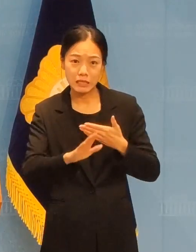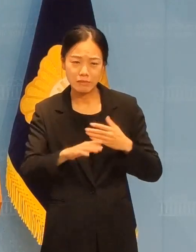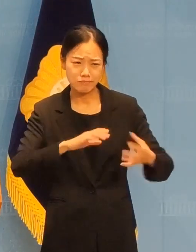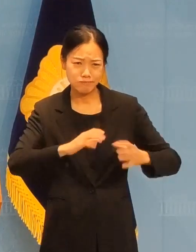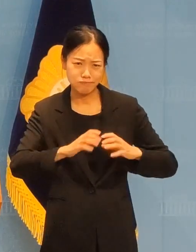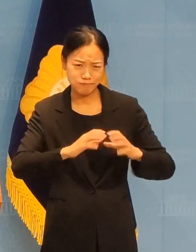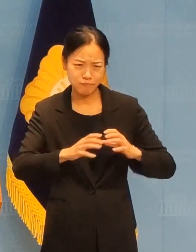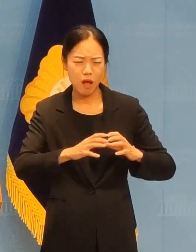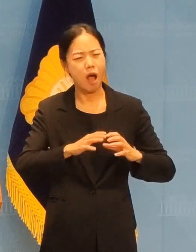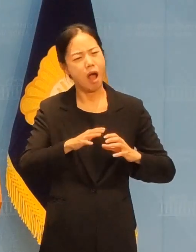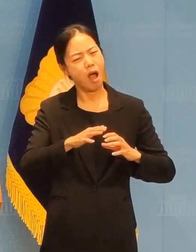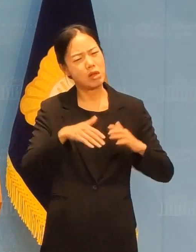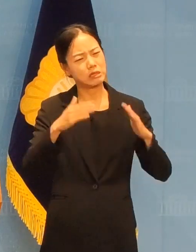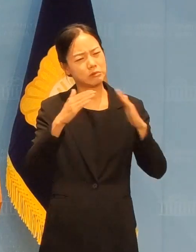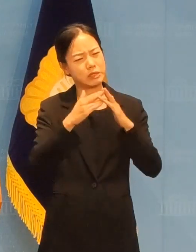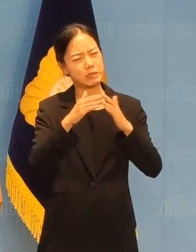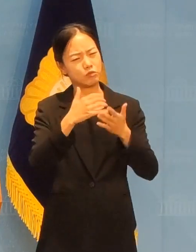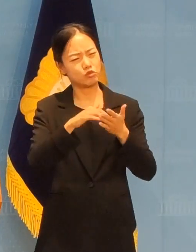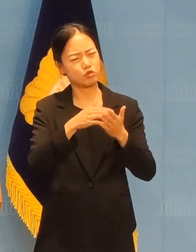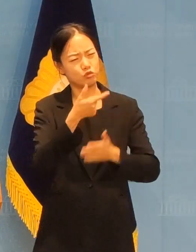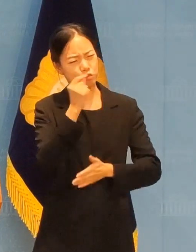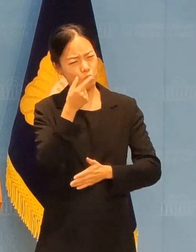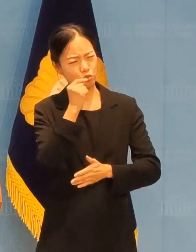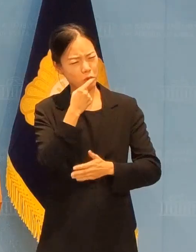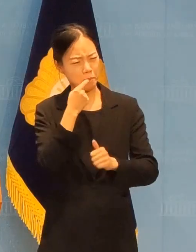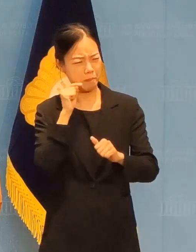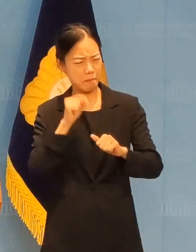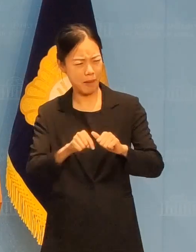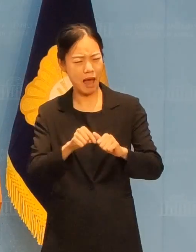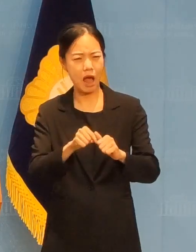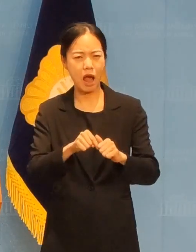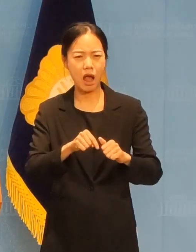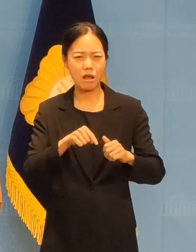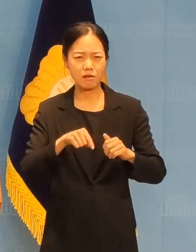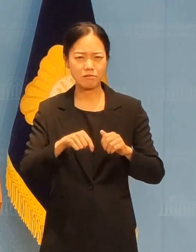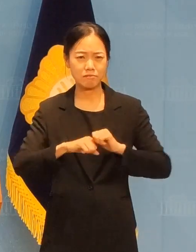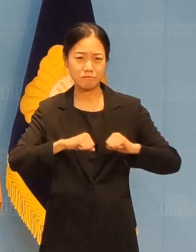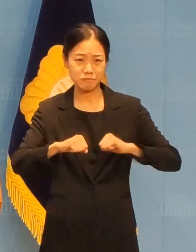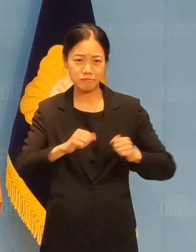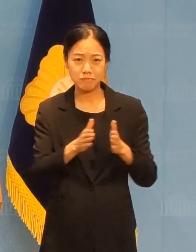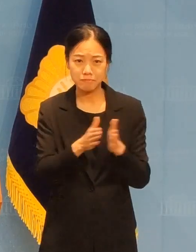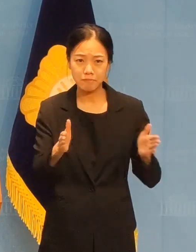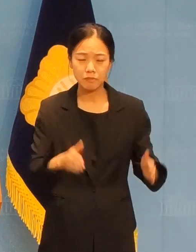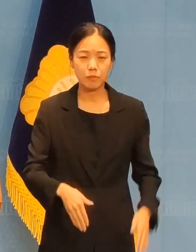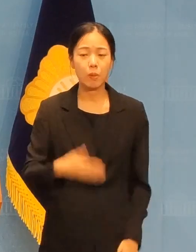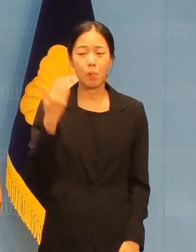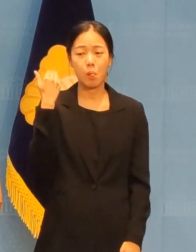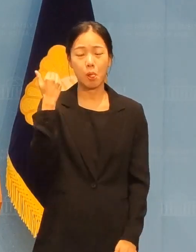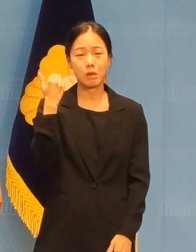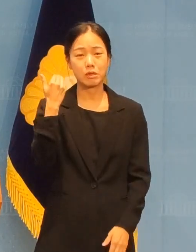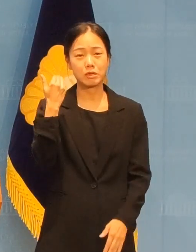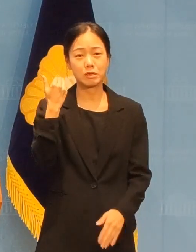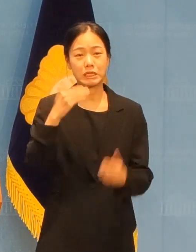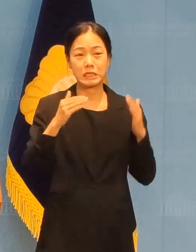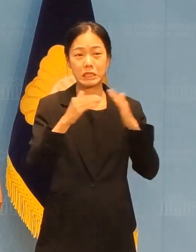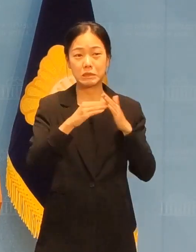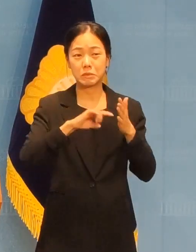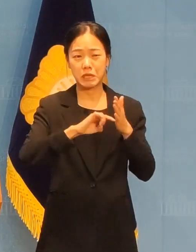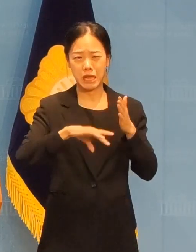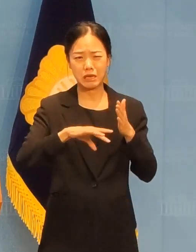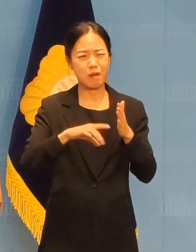절벽 탓을 하며 부랴부랴 대책을 지시했습니다. 불과 얼마 전까지 조세 제도가 제일